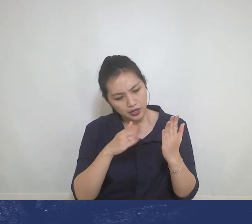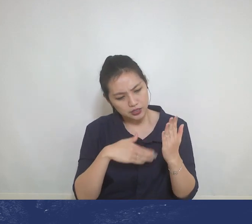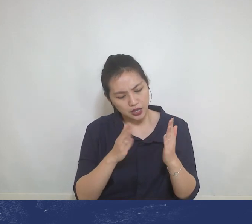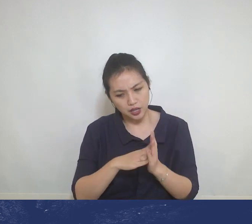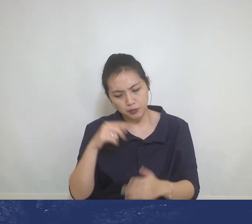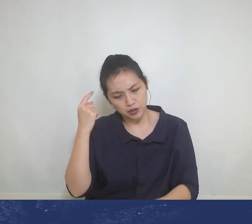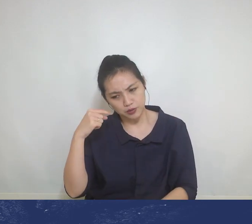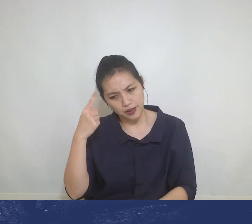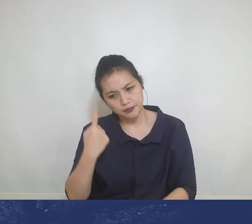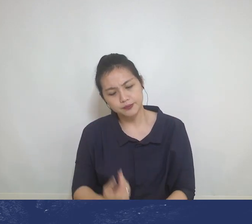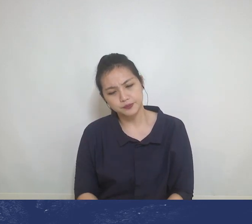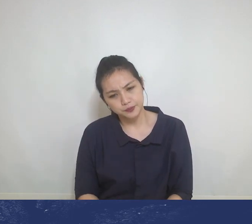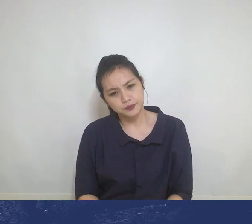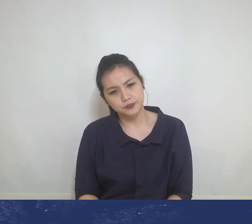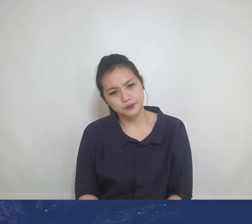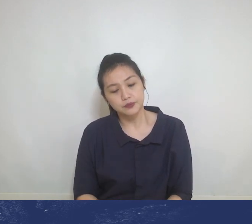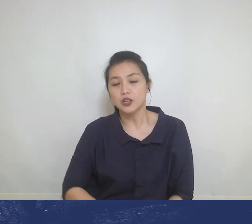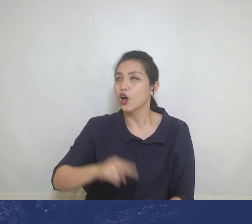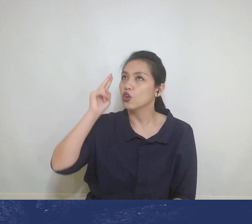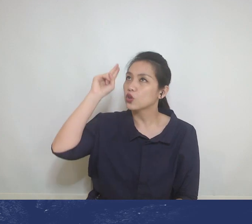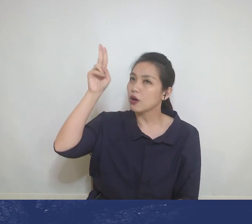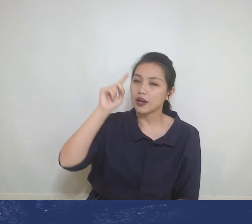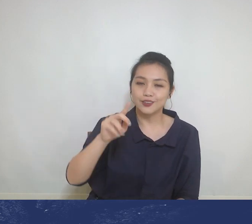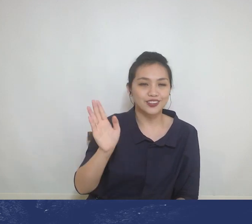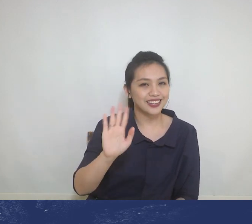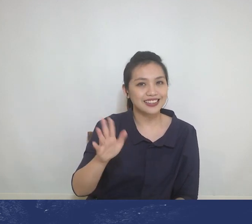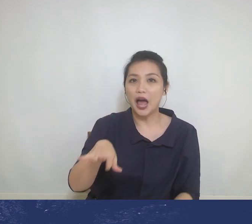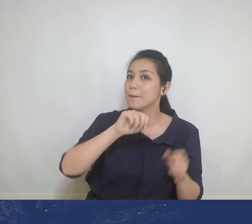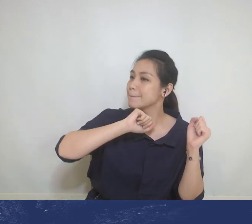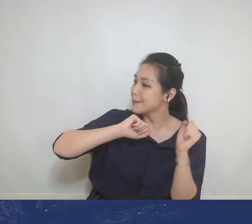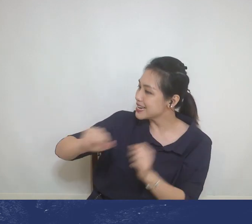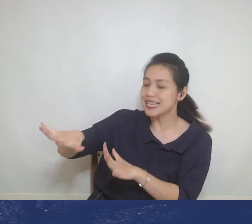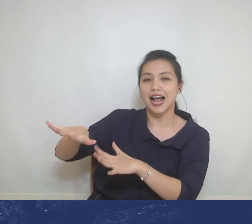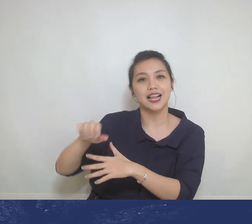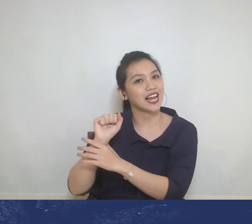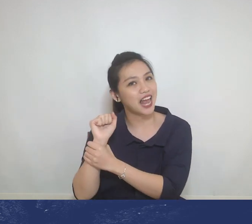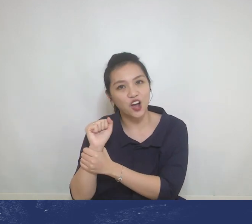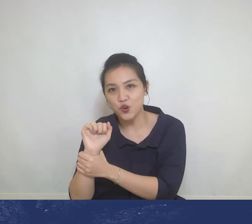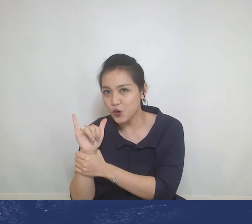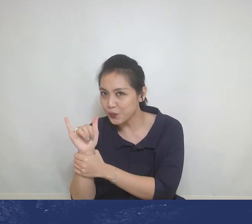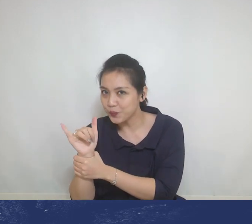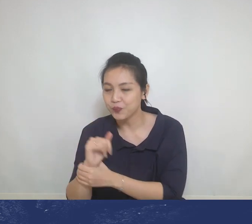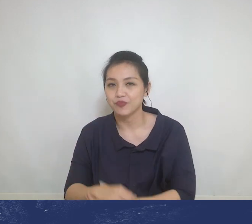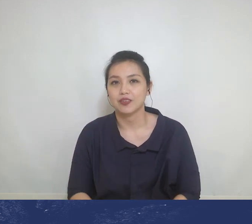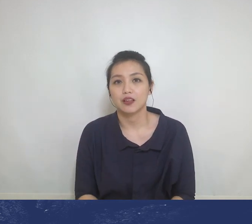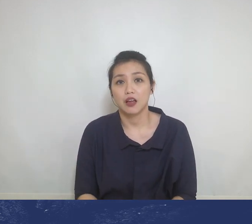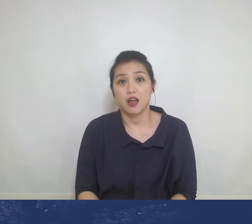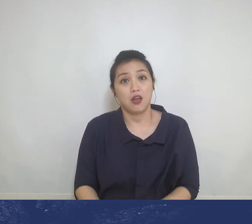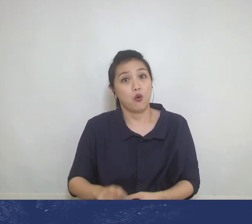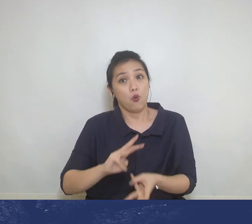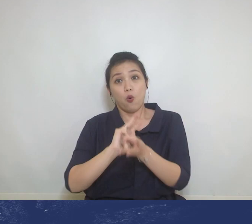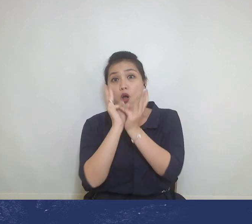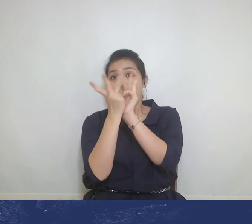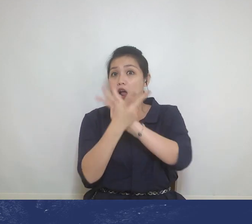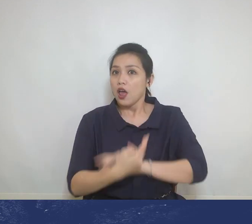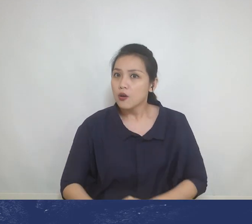merenungkan, saya ini menemukan bahwa Tuhan tuh enggak ninggalin Yakub loh ternyata. Ternyata kesalahan kita